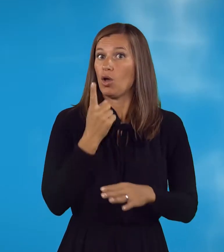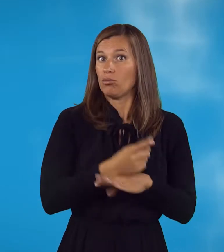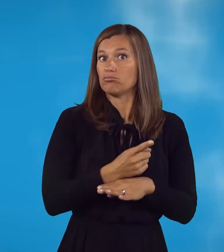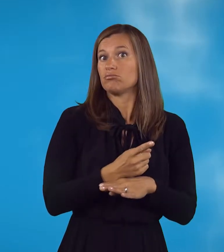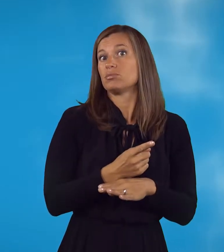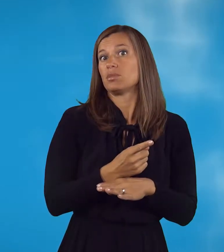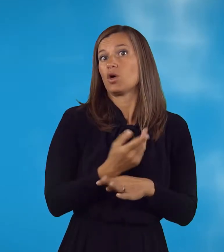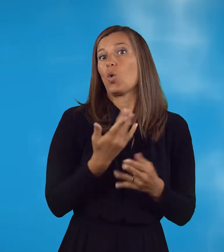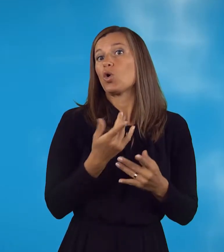davka.